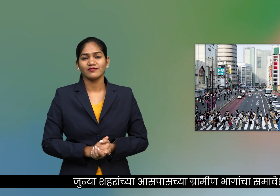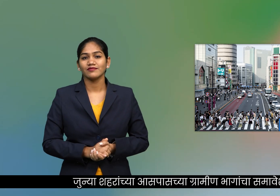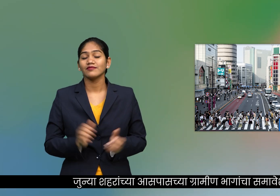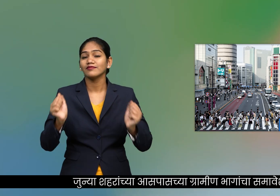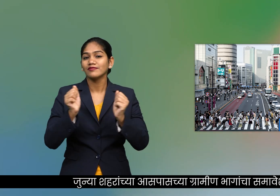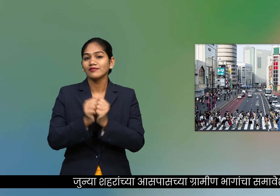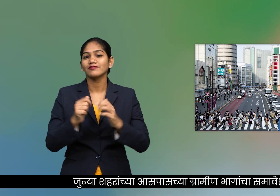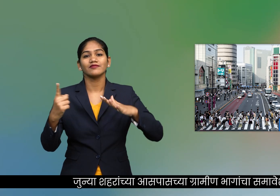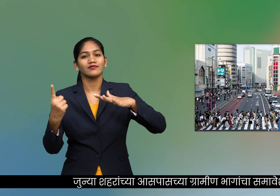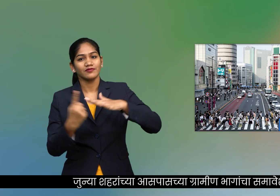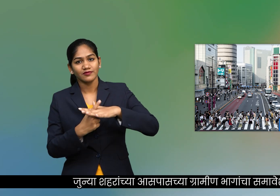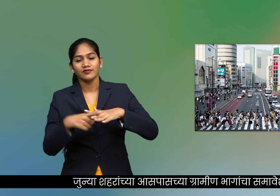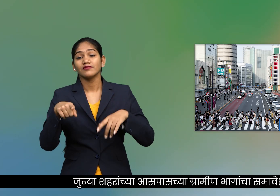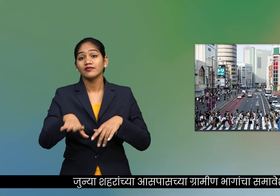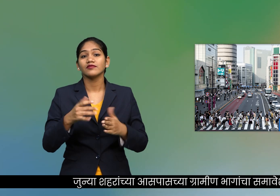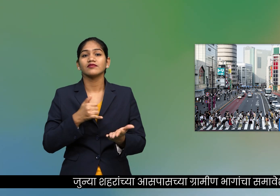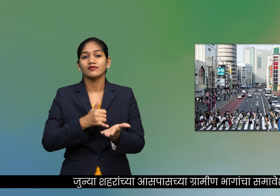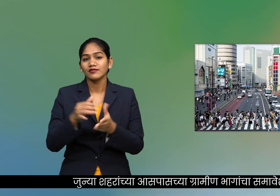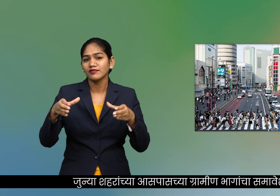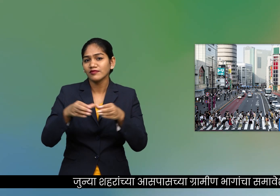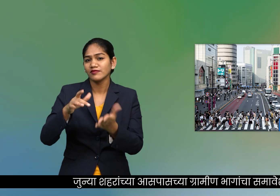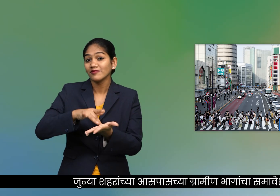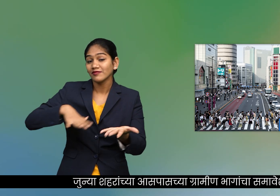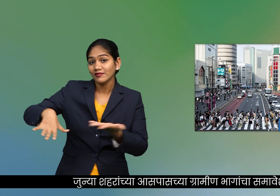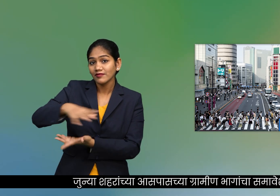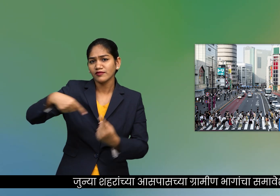जुन्या शहरांच्या आसपासच्या ग्रामीण भागांचा समावेश करून